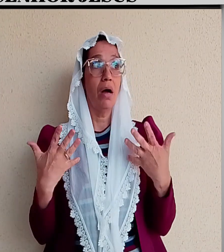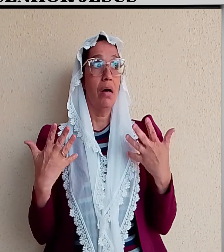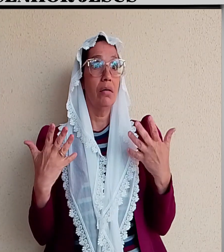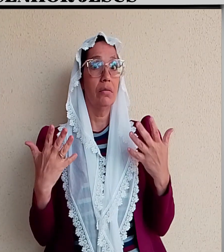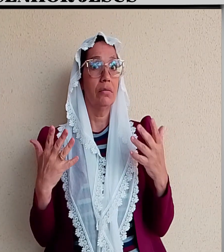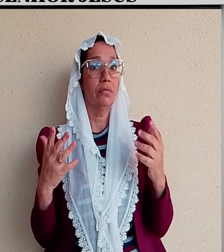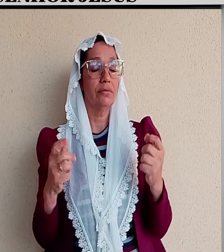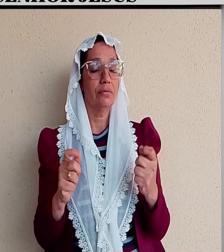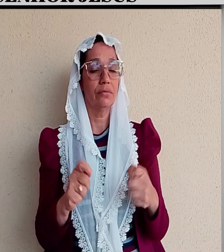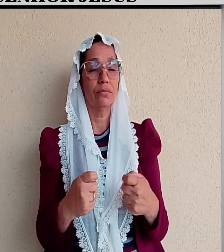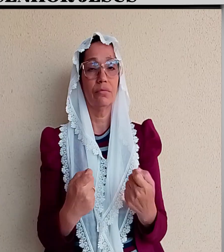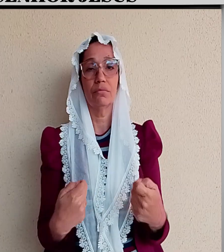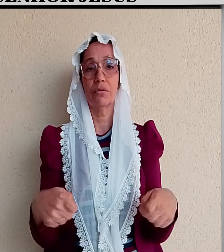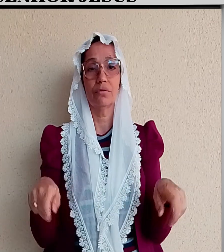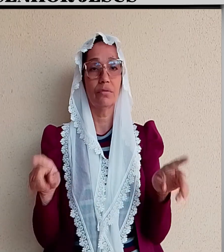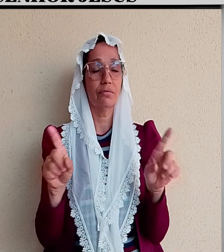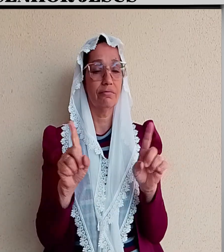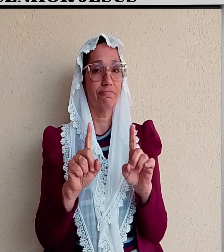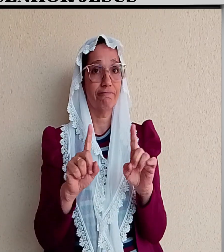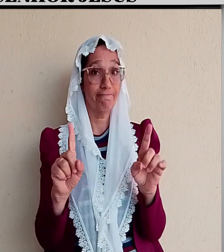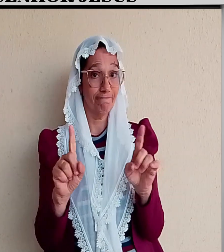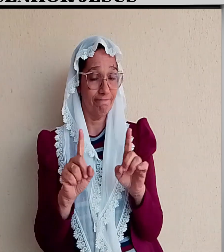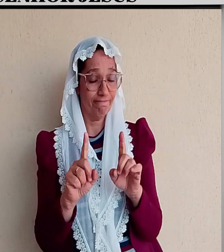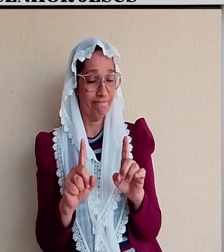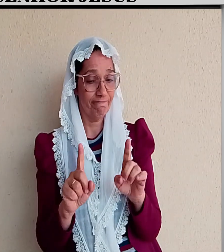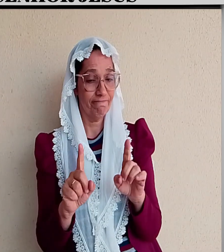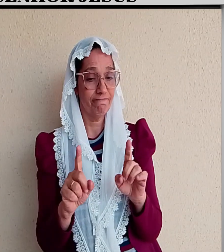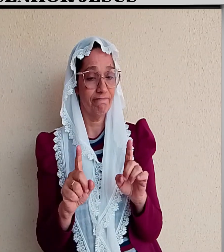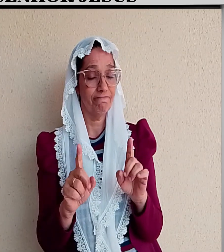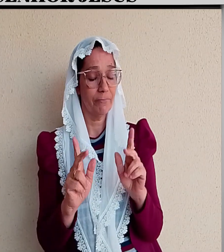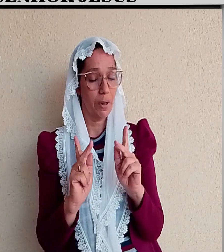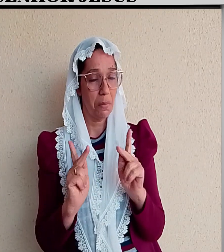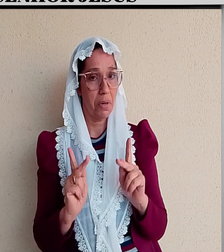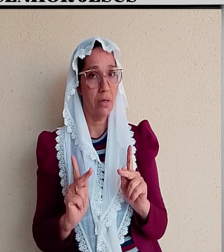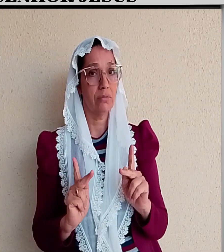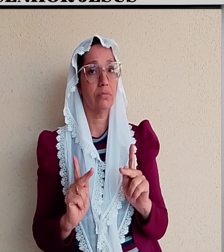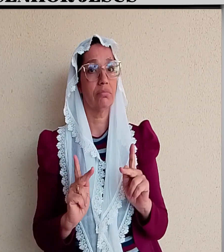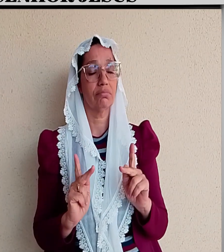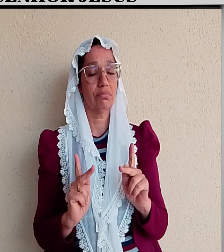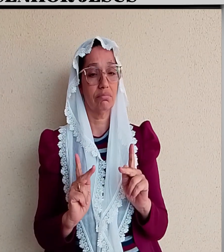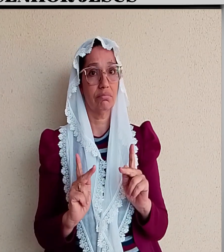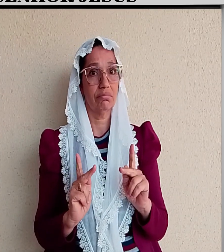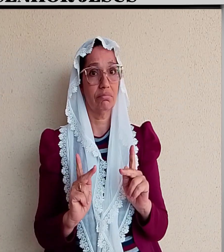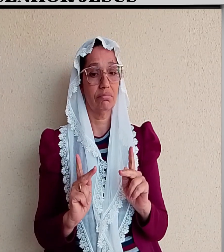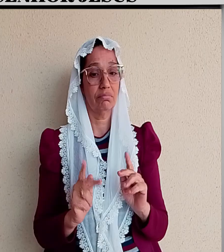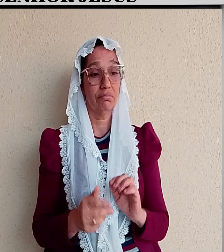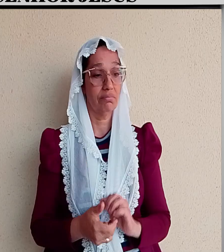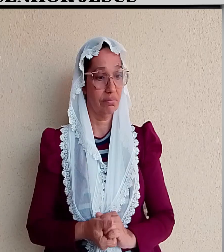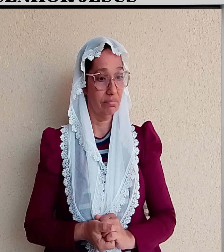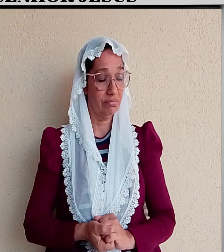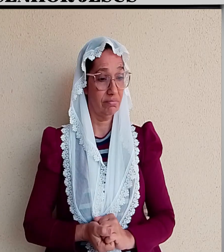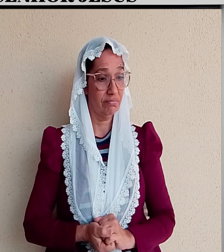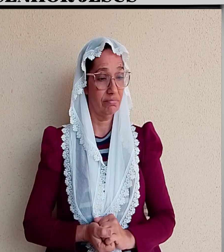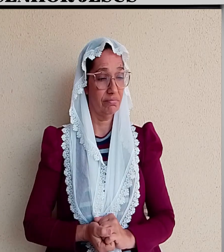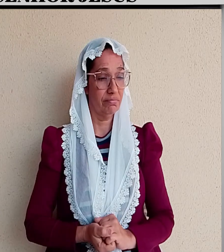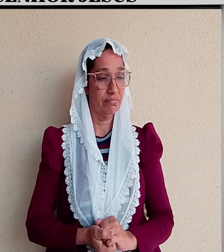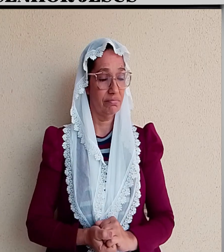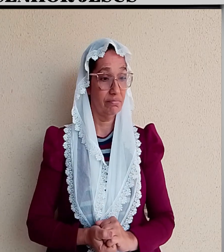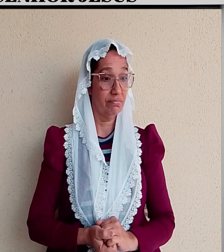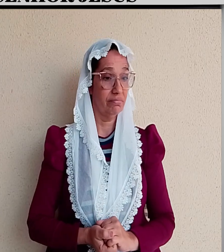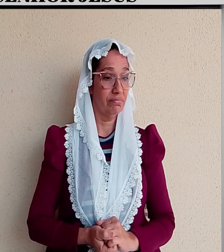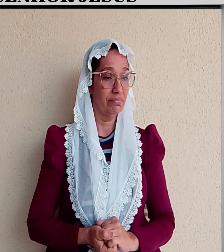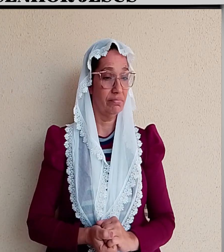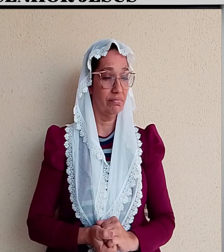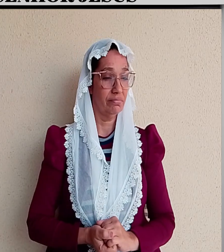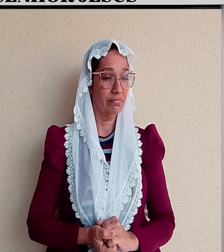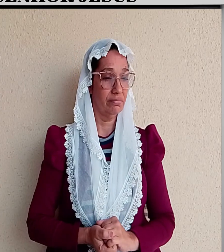Senhor Jesus vem lembrar a todos nós hoje aqui, aleluia, Jesus, que estão caminhando para o final, e a escolha dos discípulos